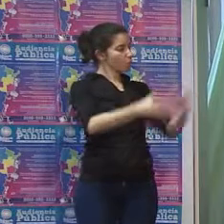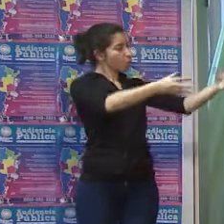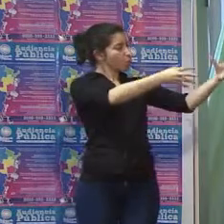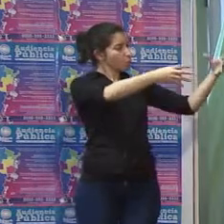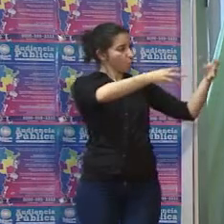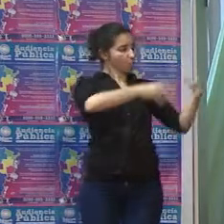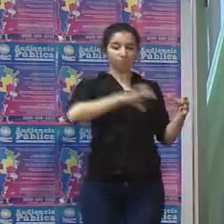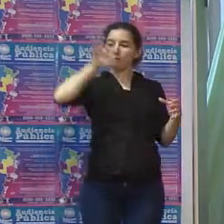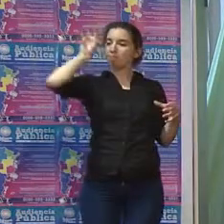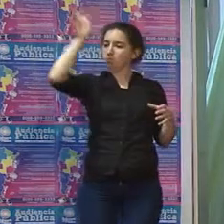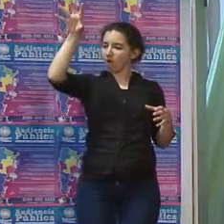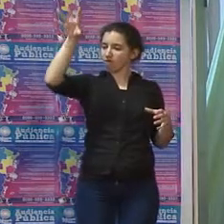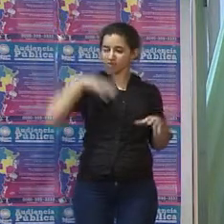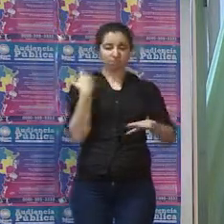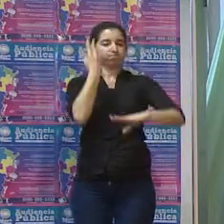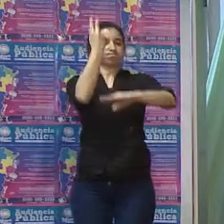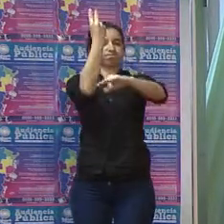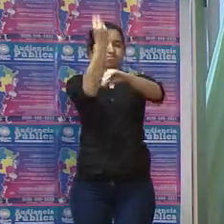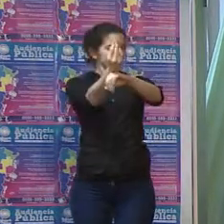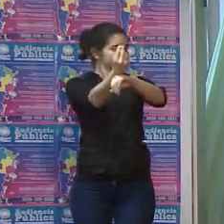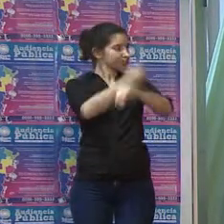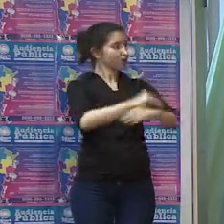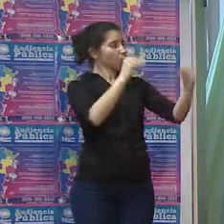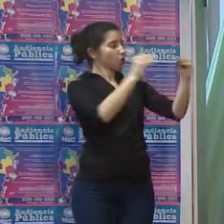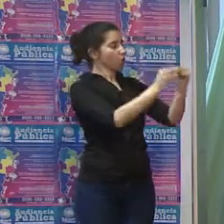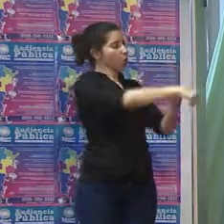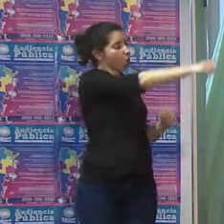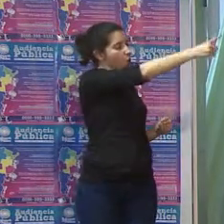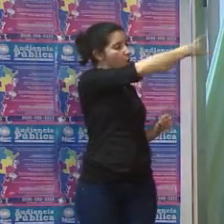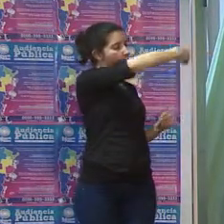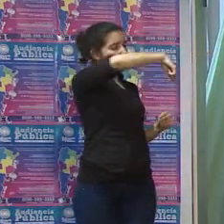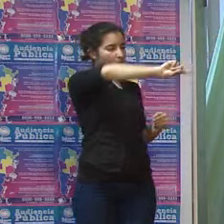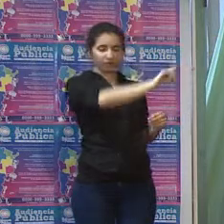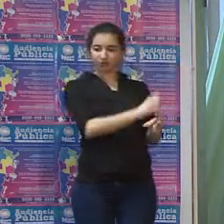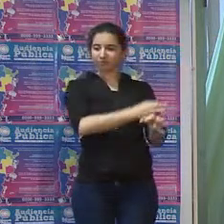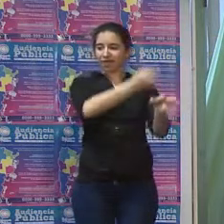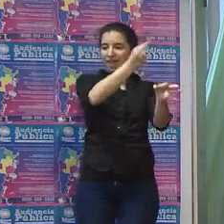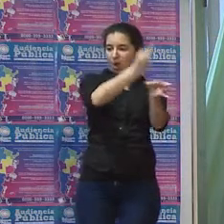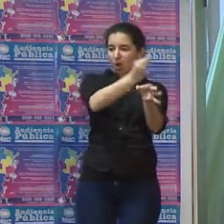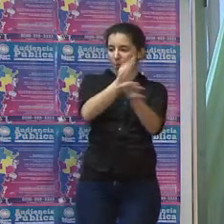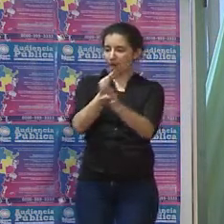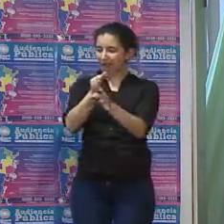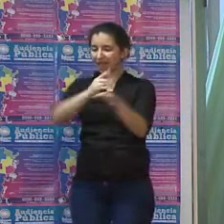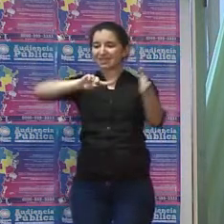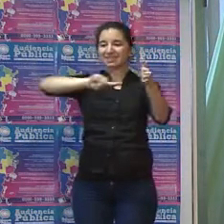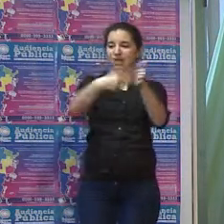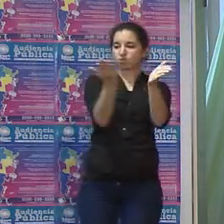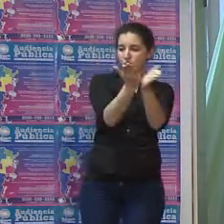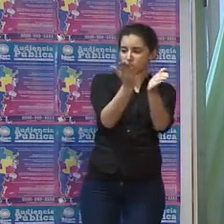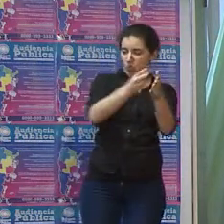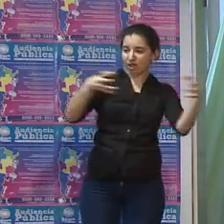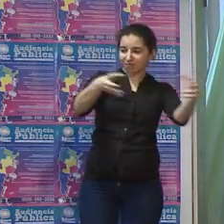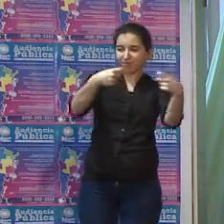representación a nuestra provincia. Mis compañeros son representantes de los centros de estudiantes, de